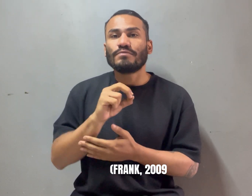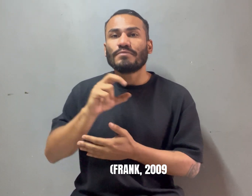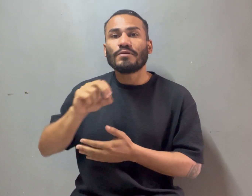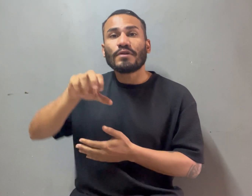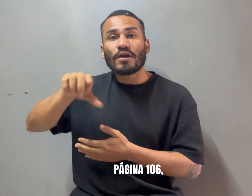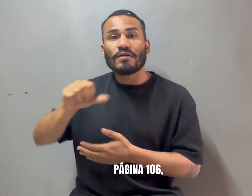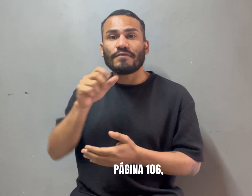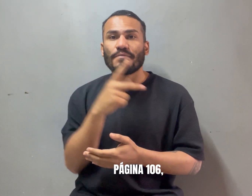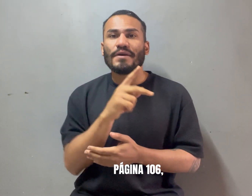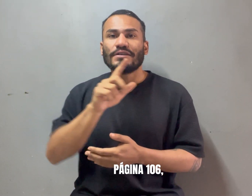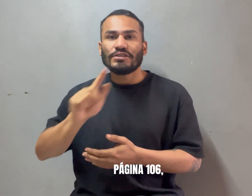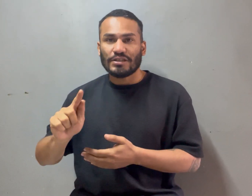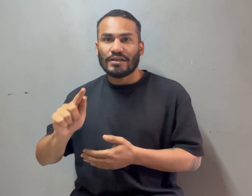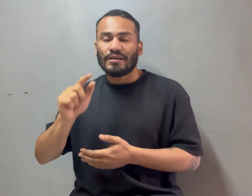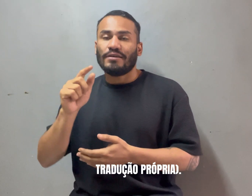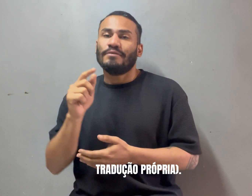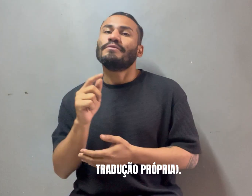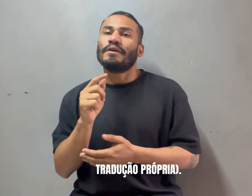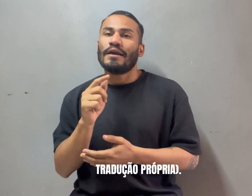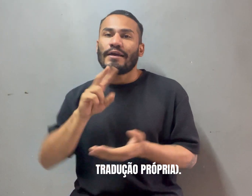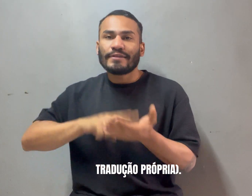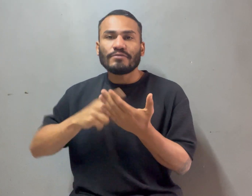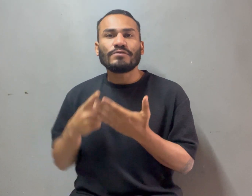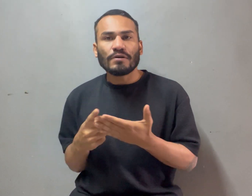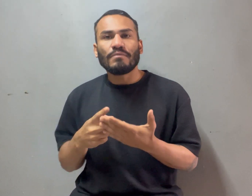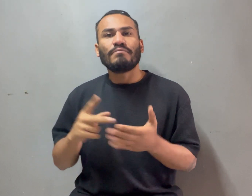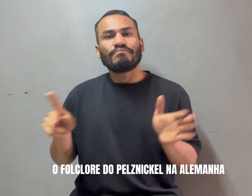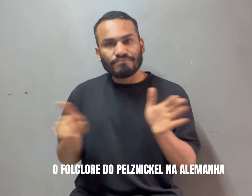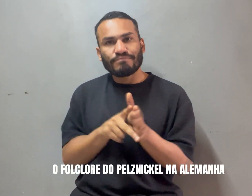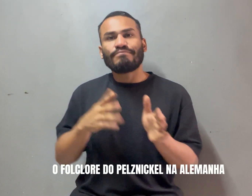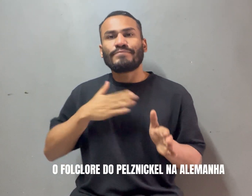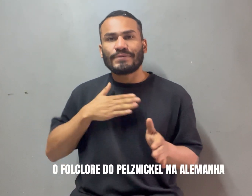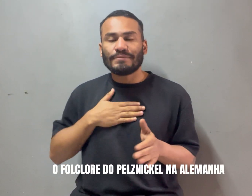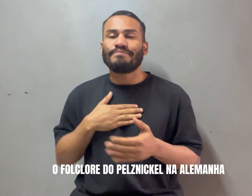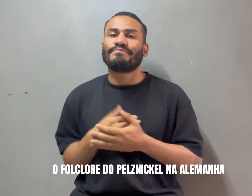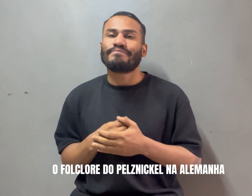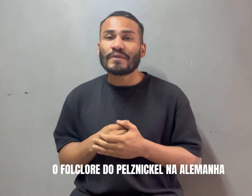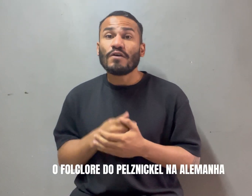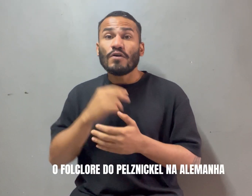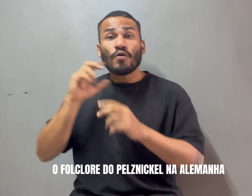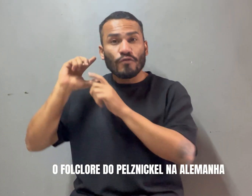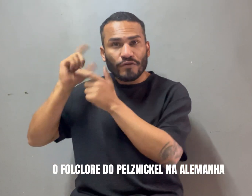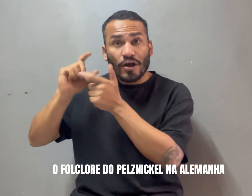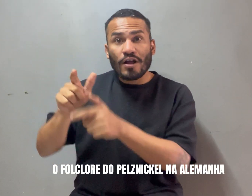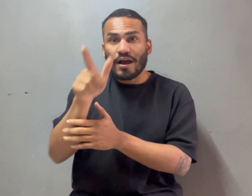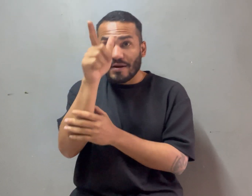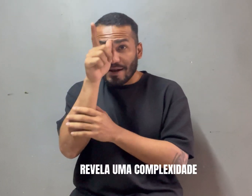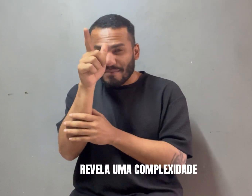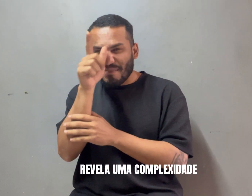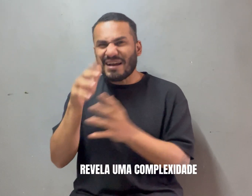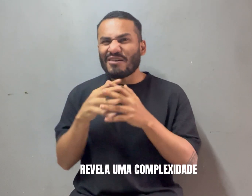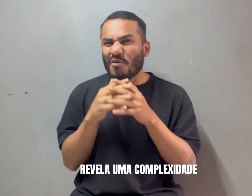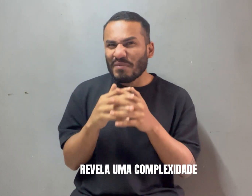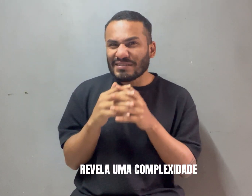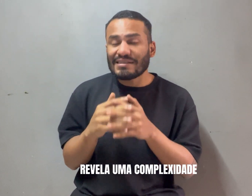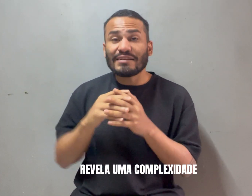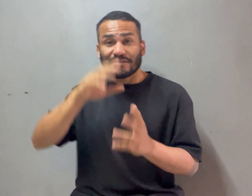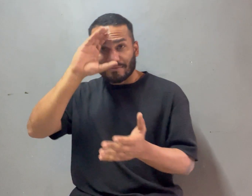2009, página 106, tradução própria. O folclore do Pelsnickel na Alemanha revela uma complexidade